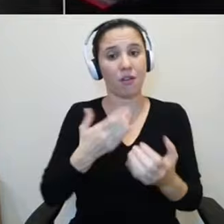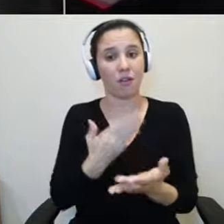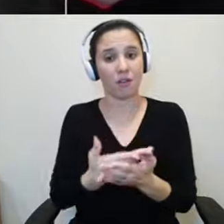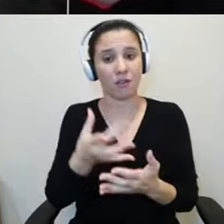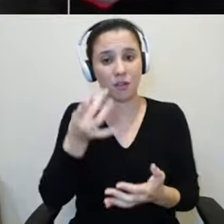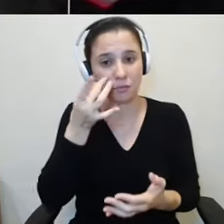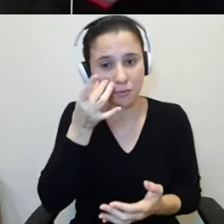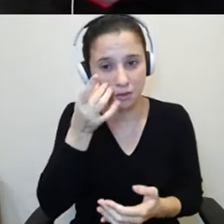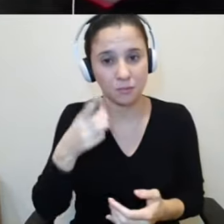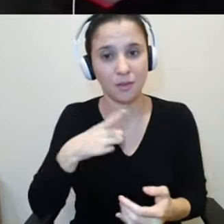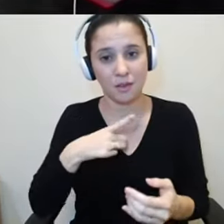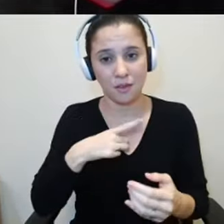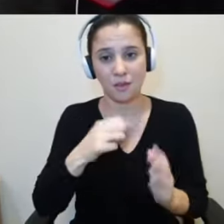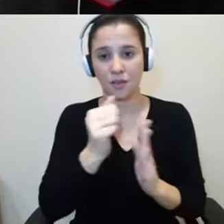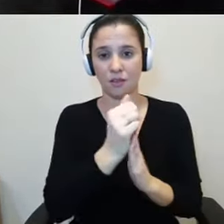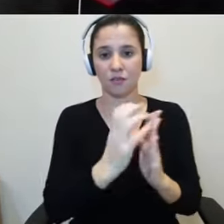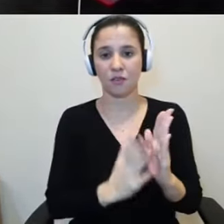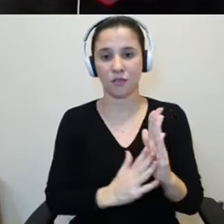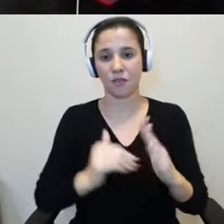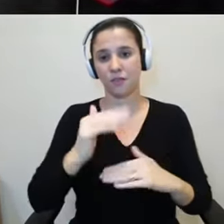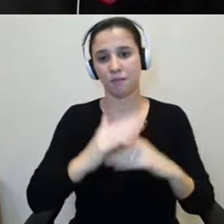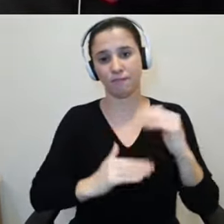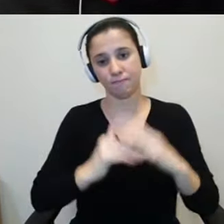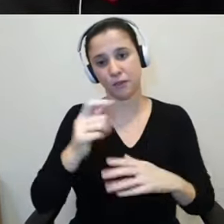atividades práticas. Certo?